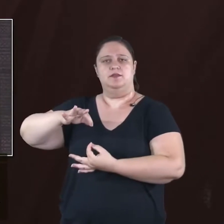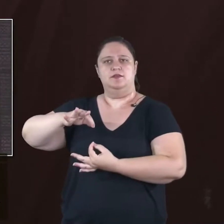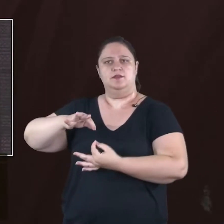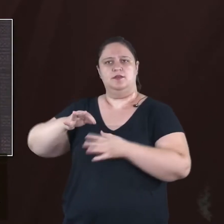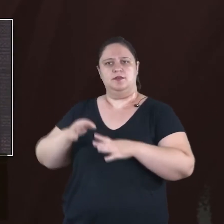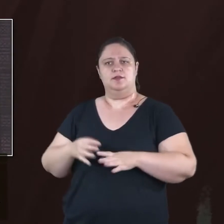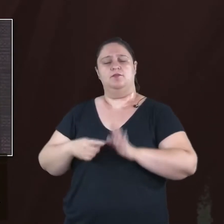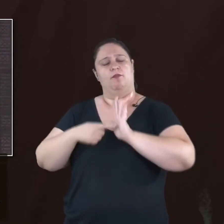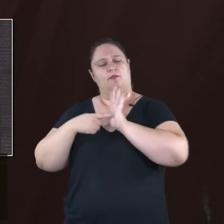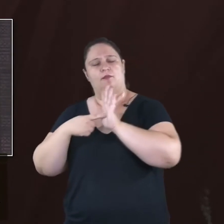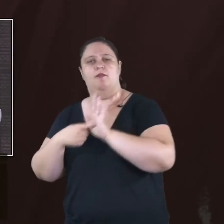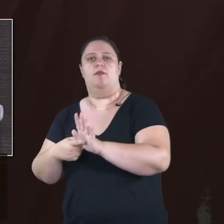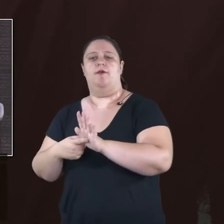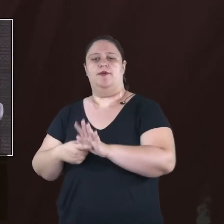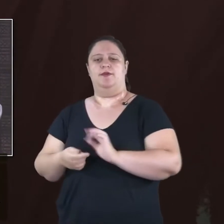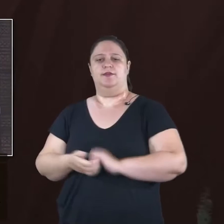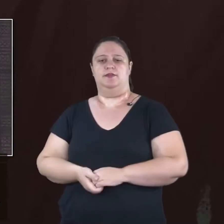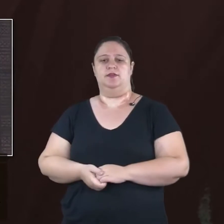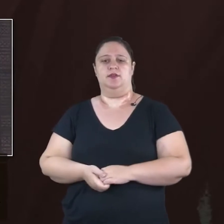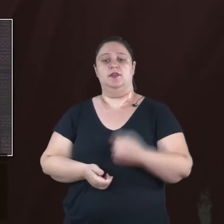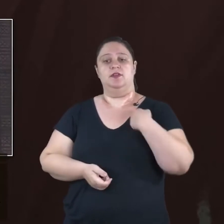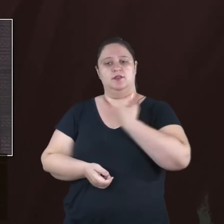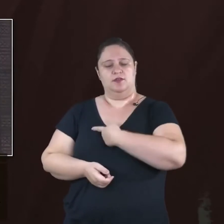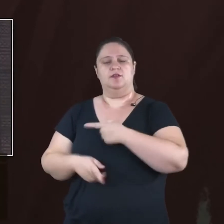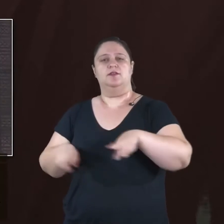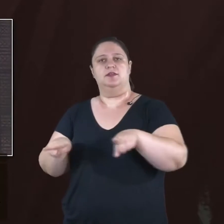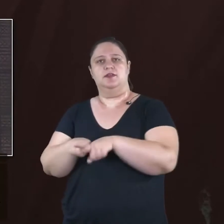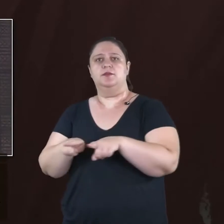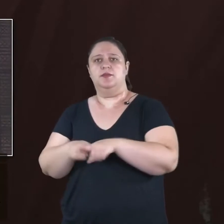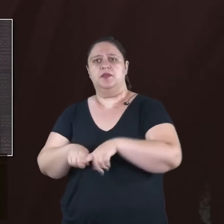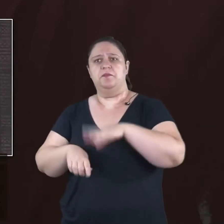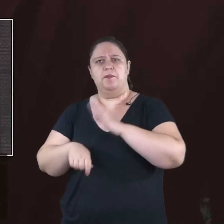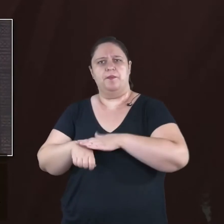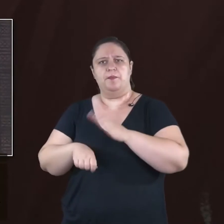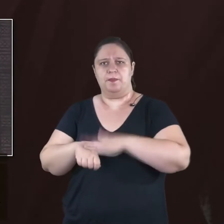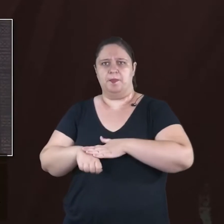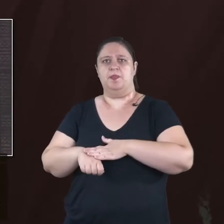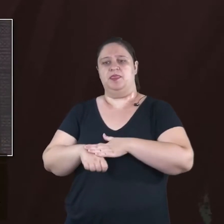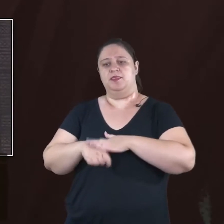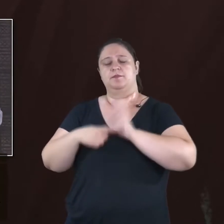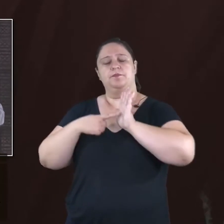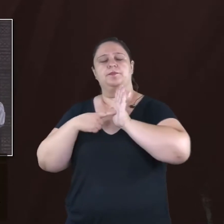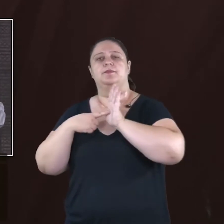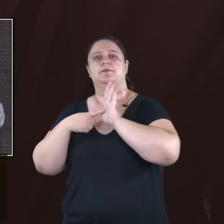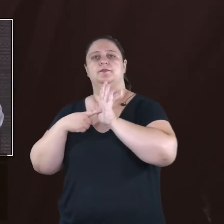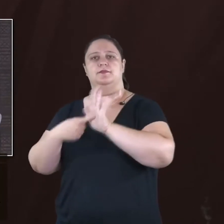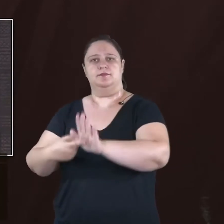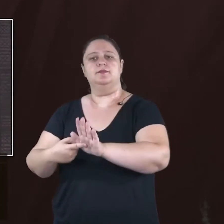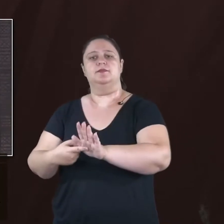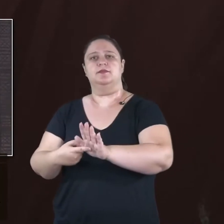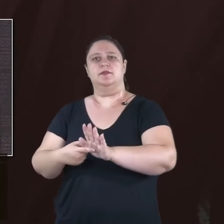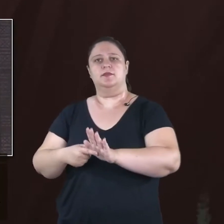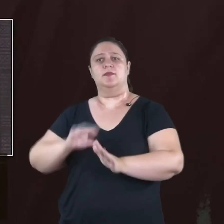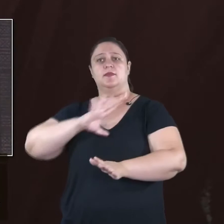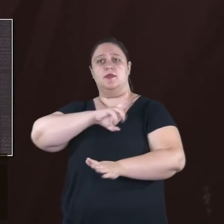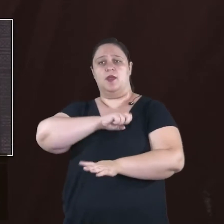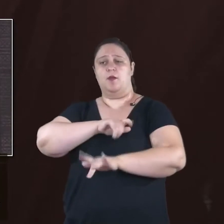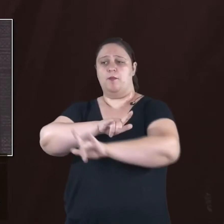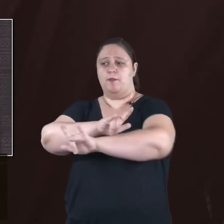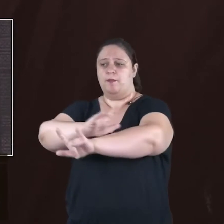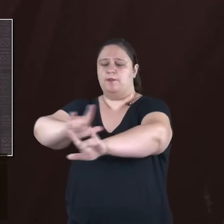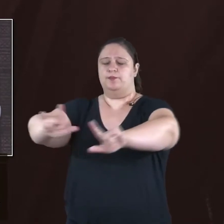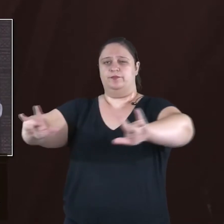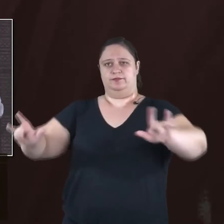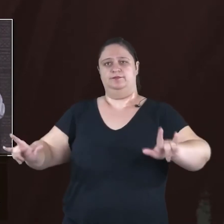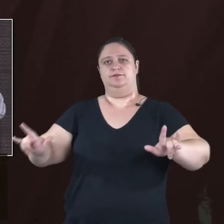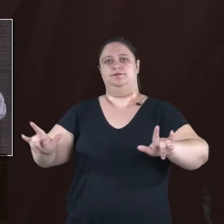como sabeis tem sido o nosso procedimento entre vós e por amor de vós. Então,